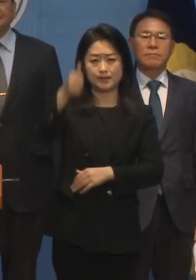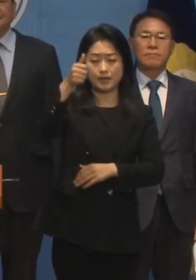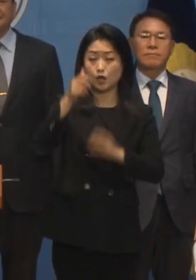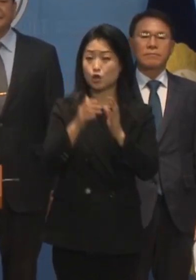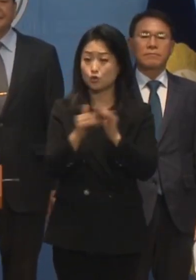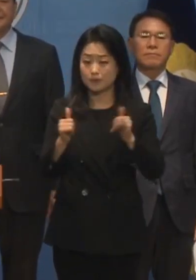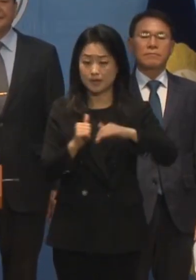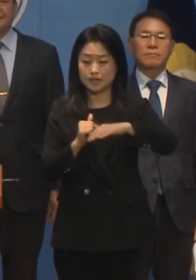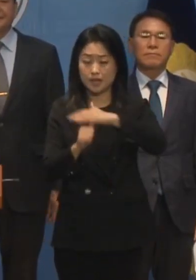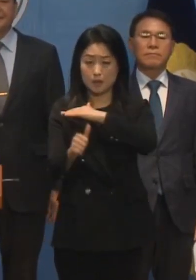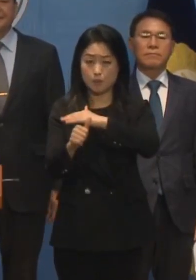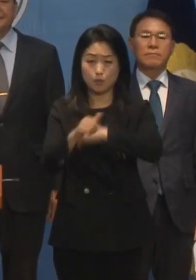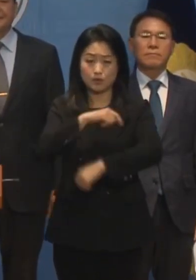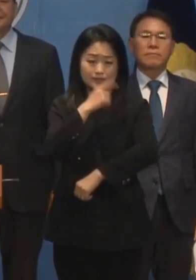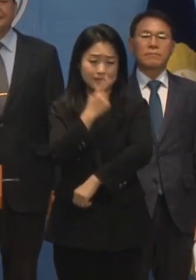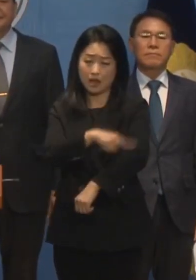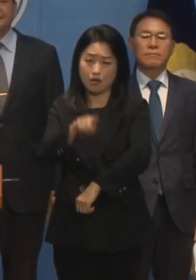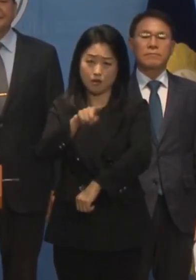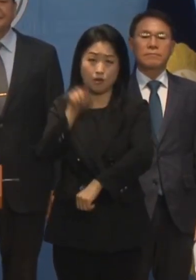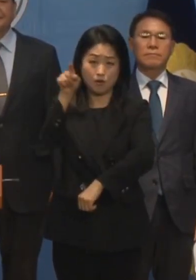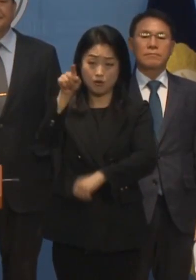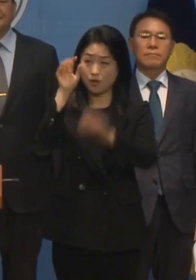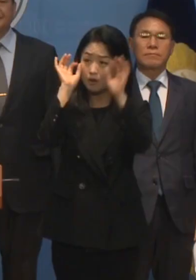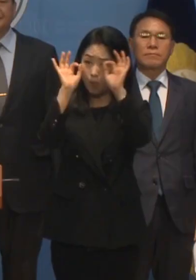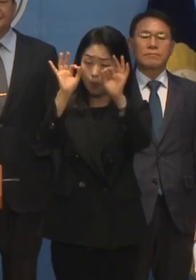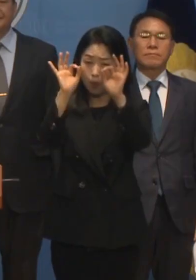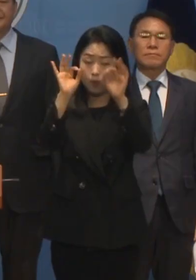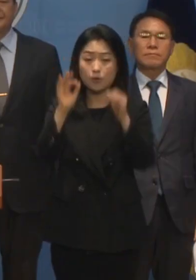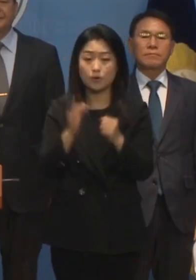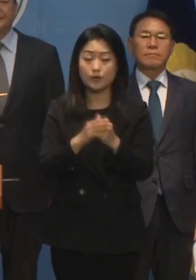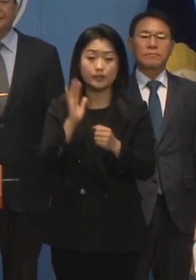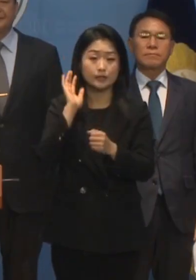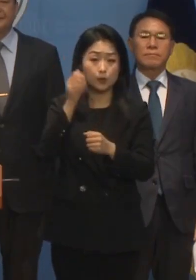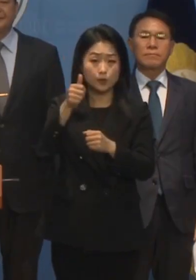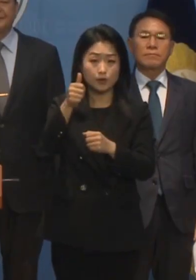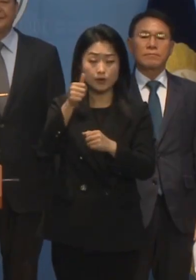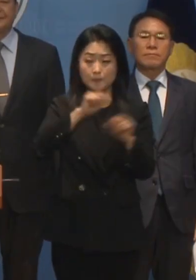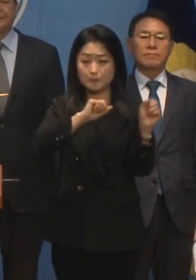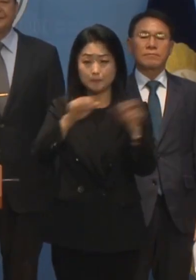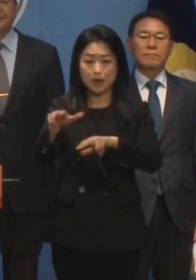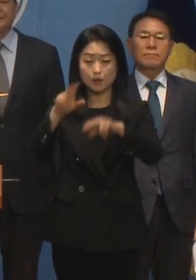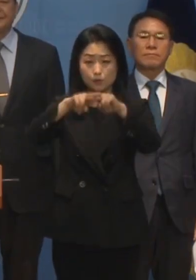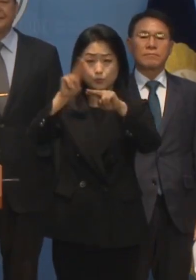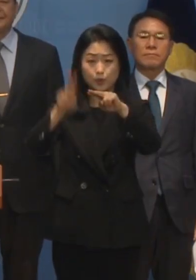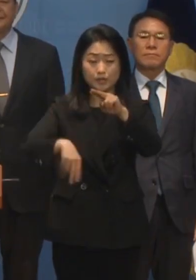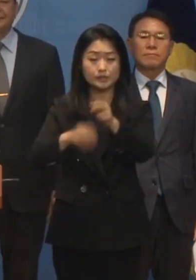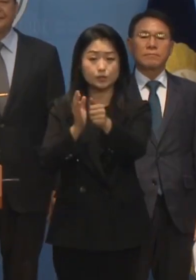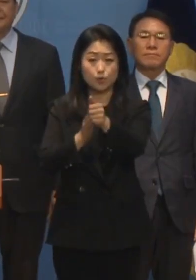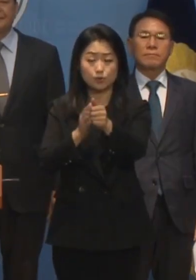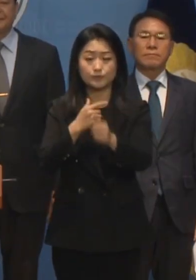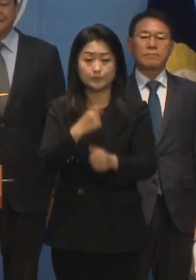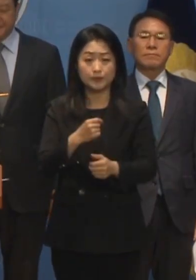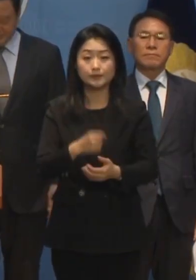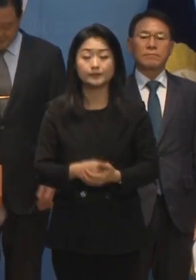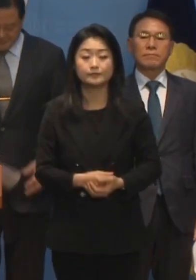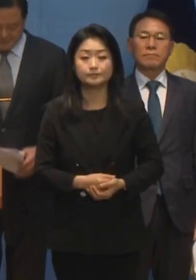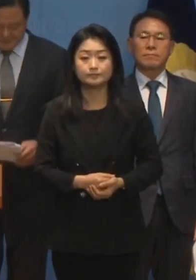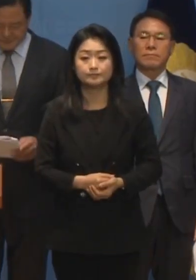국민을 대표할 자격을 상실했다고 판단하며 윤석열 대통령의 즉각적인 퇴진을 요구합니다.